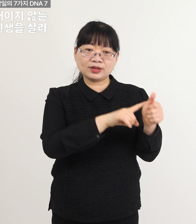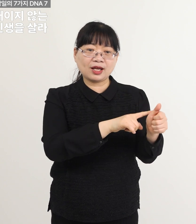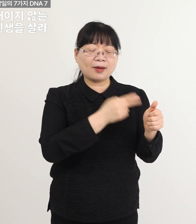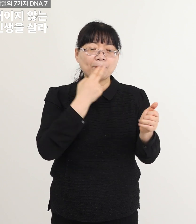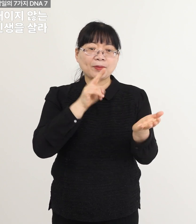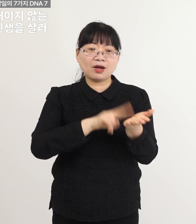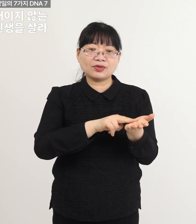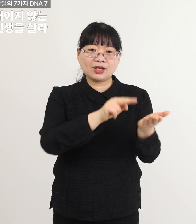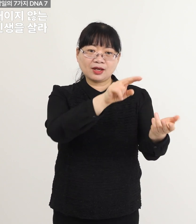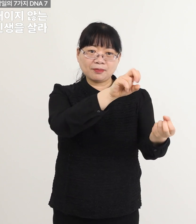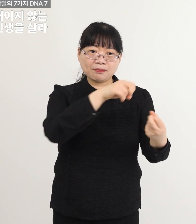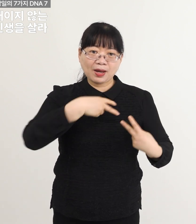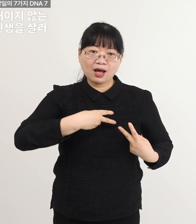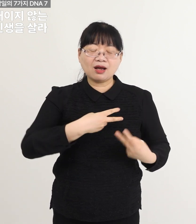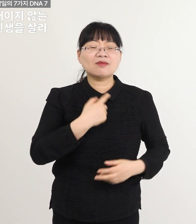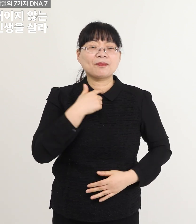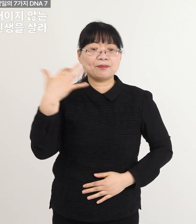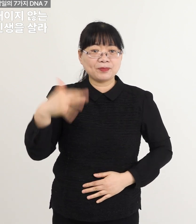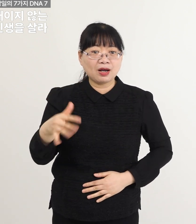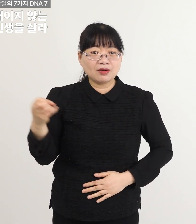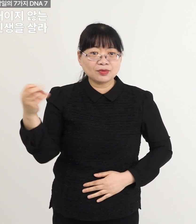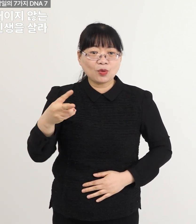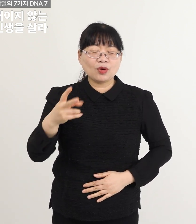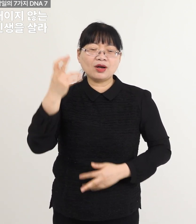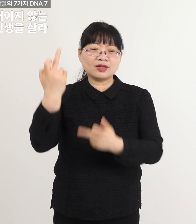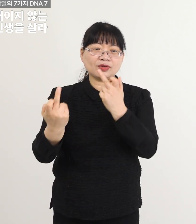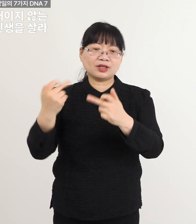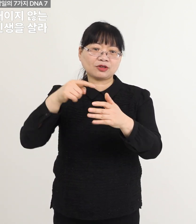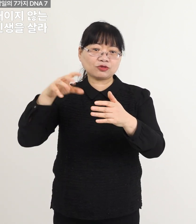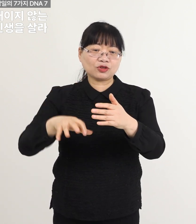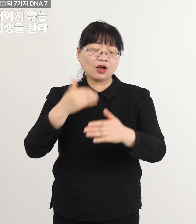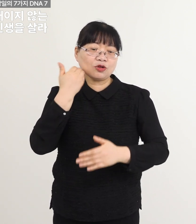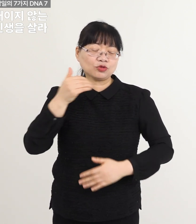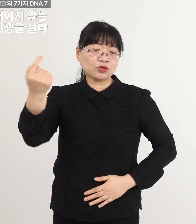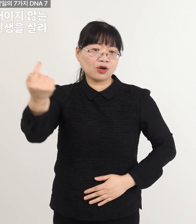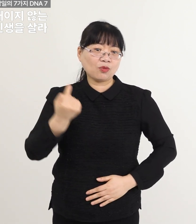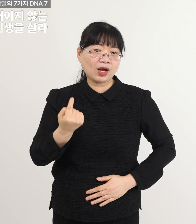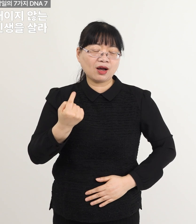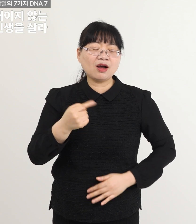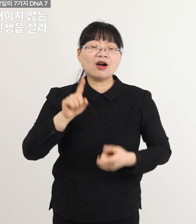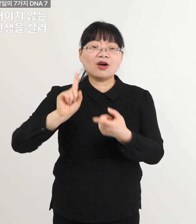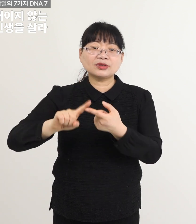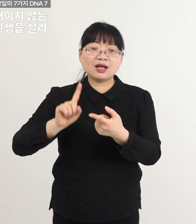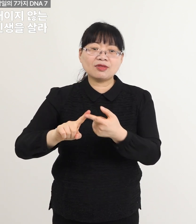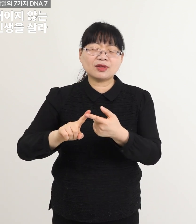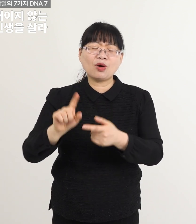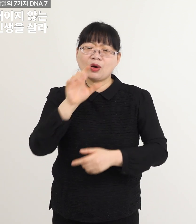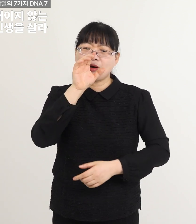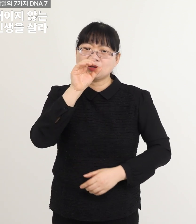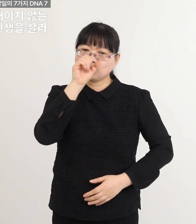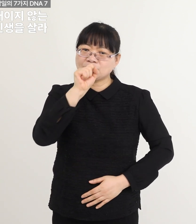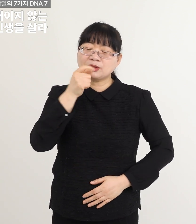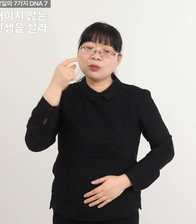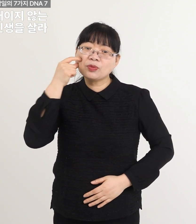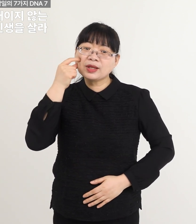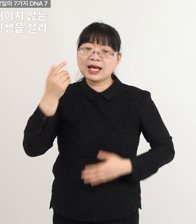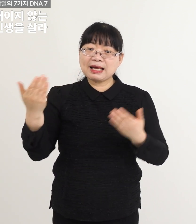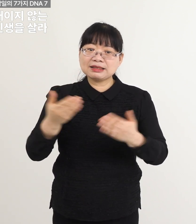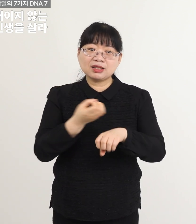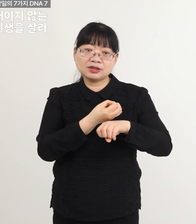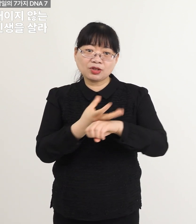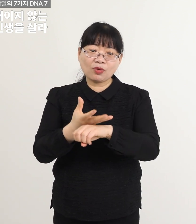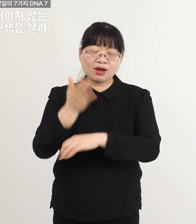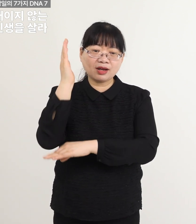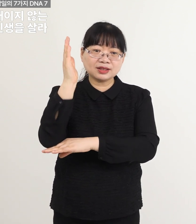편지도 받은 일이 없고 또 형제 중 누가 와서 네게 대하여 좋지 못한 것을